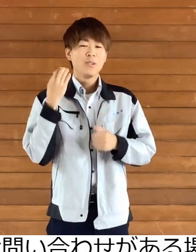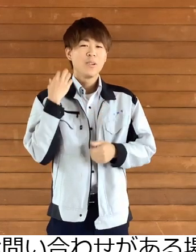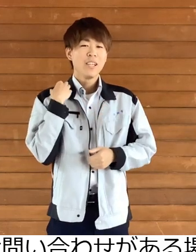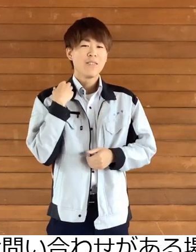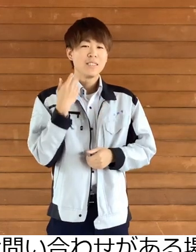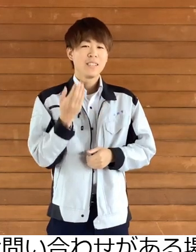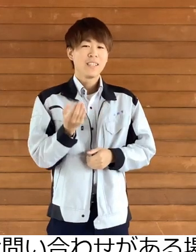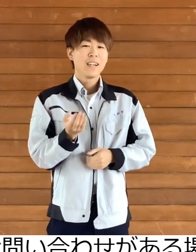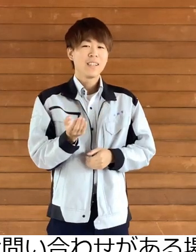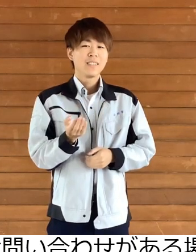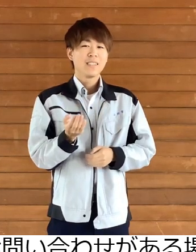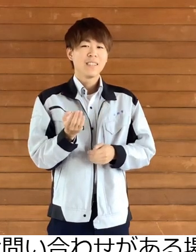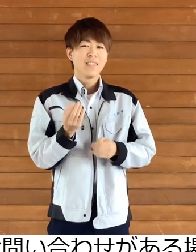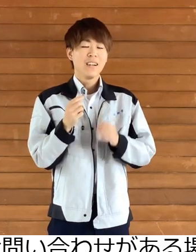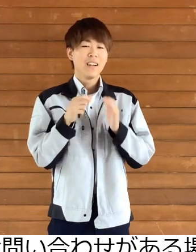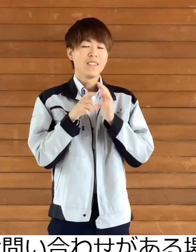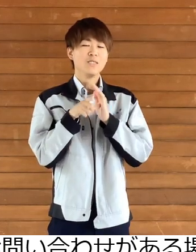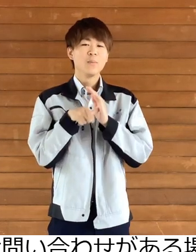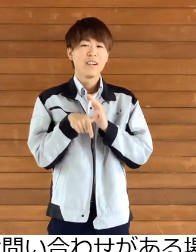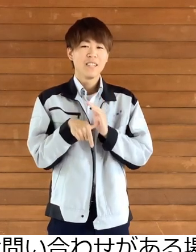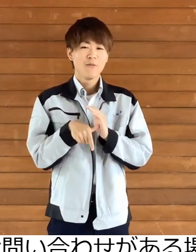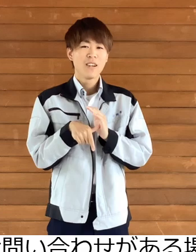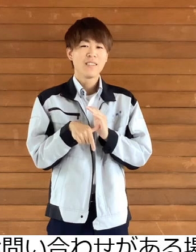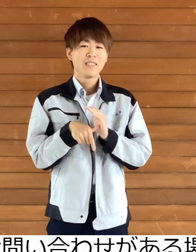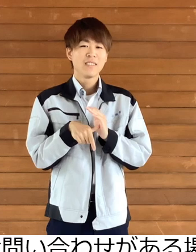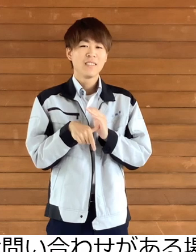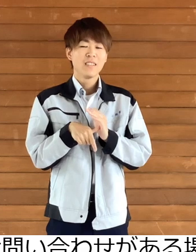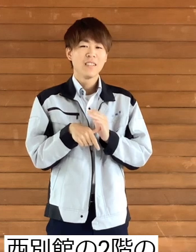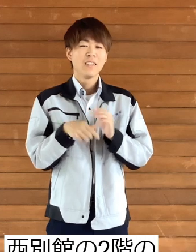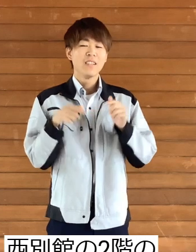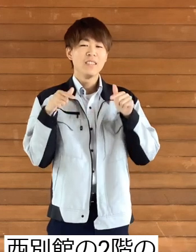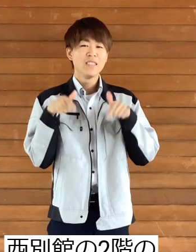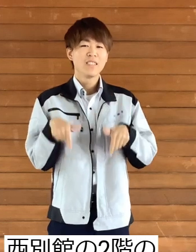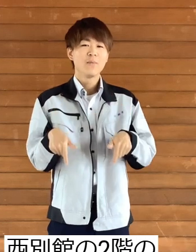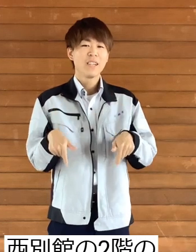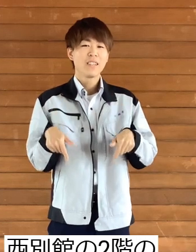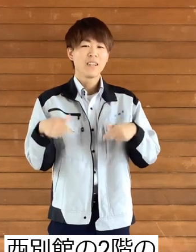問い合わせがある場合は西